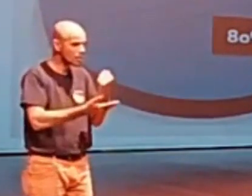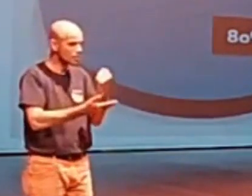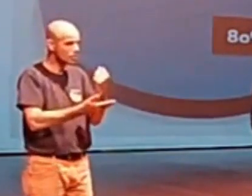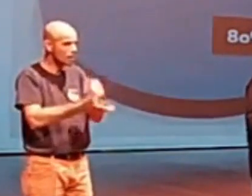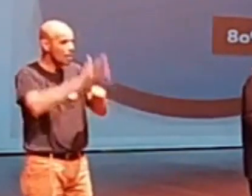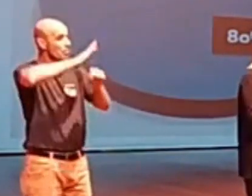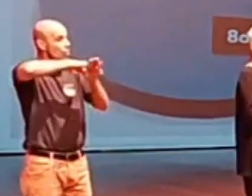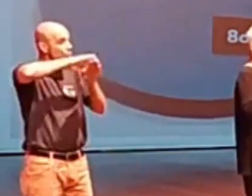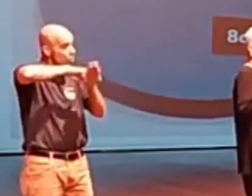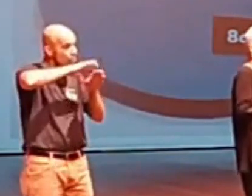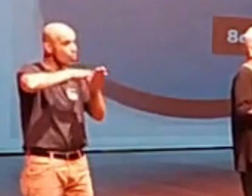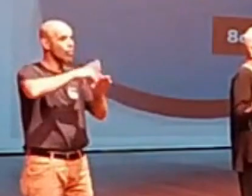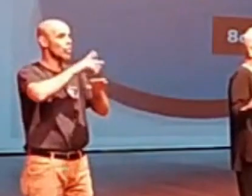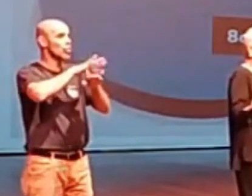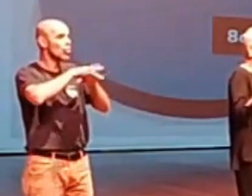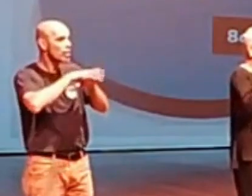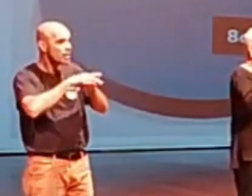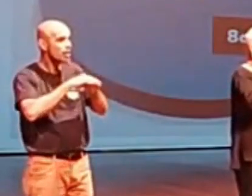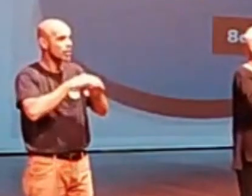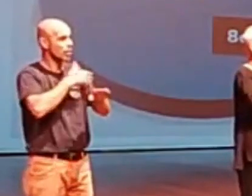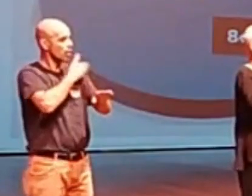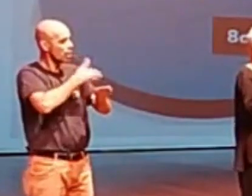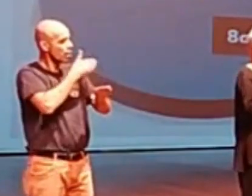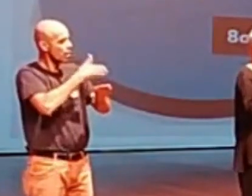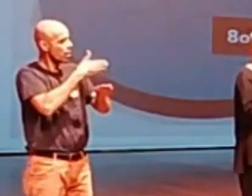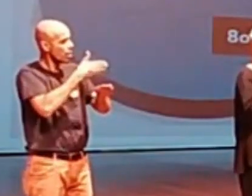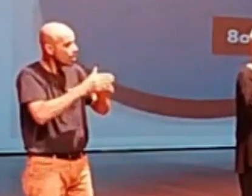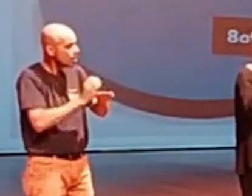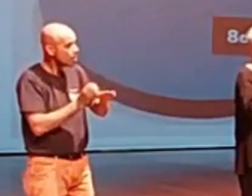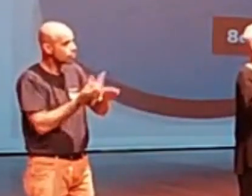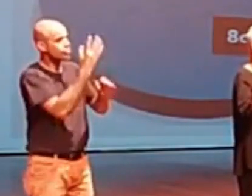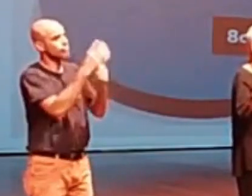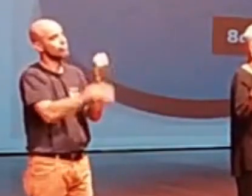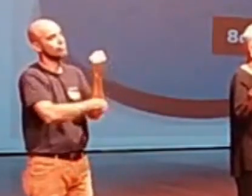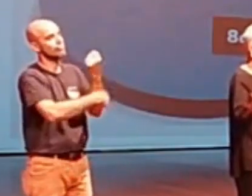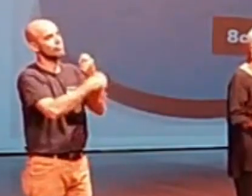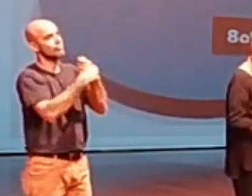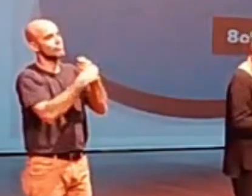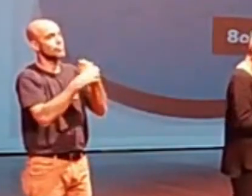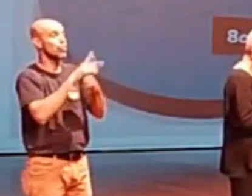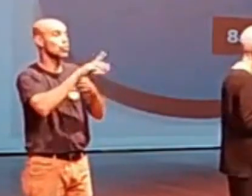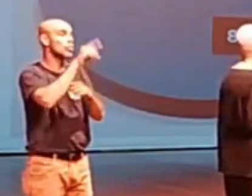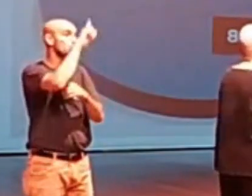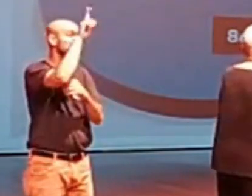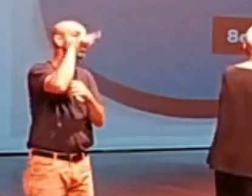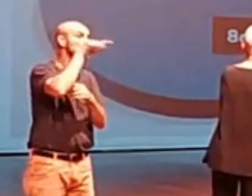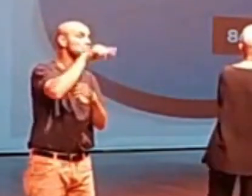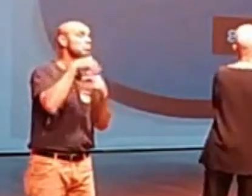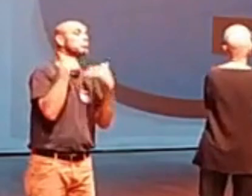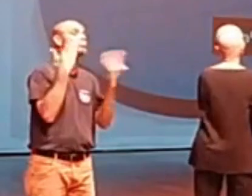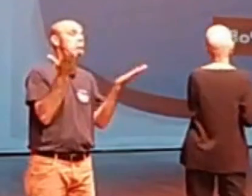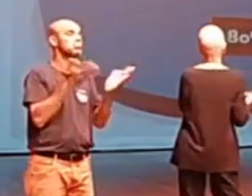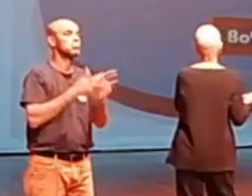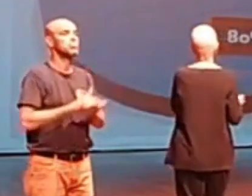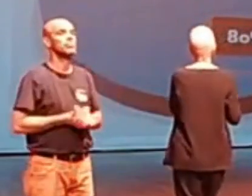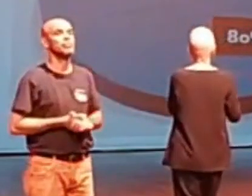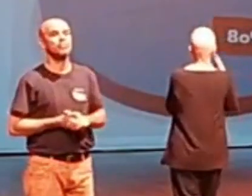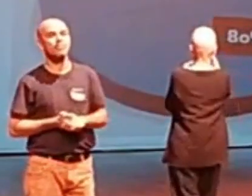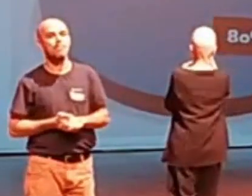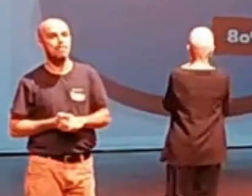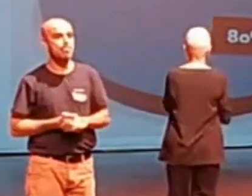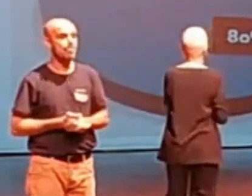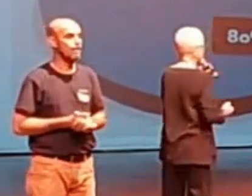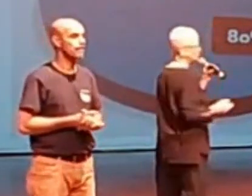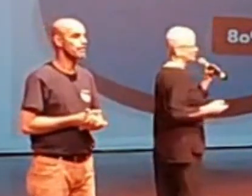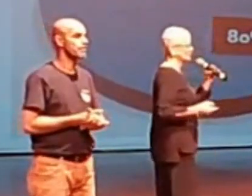possa estar acompanhando. Até o momento, há hipóteses, e são hipóteses, né? No